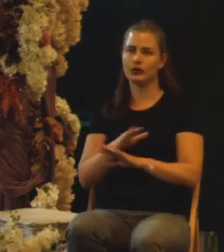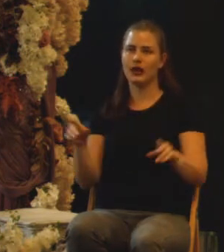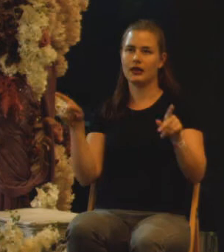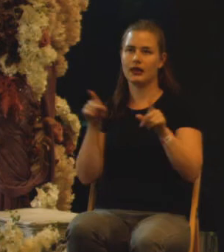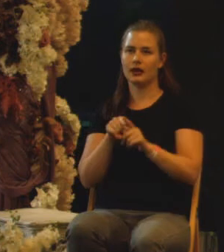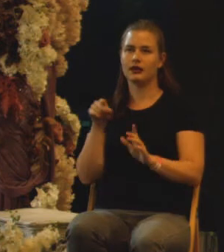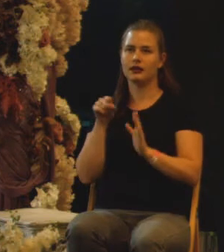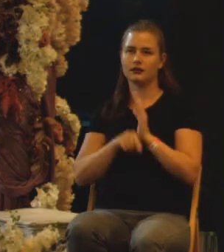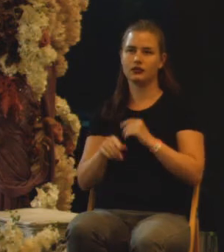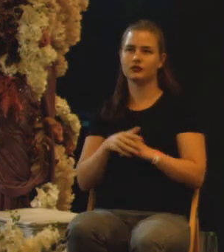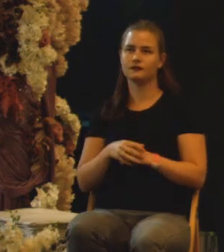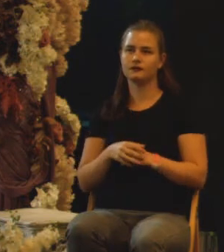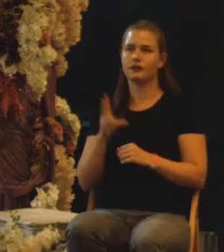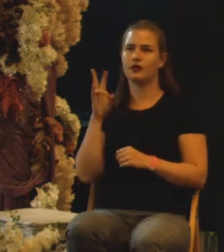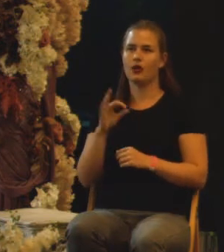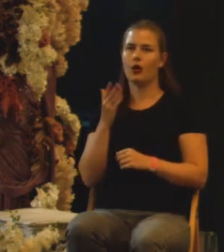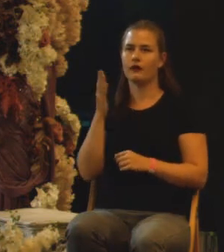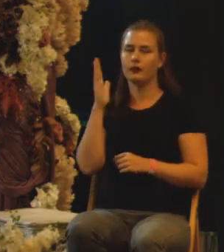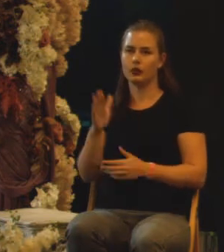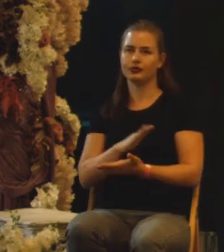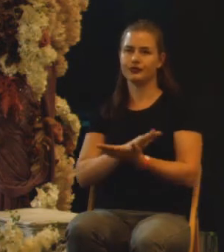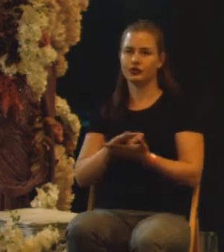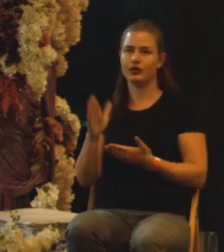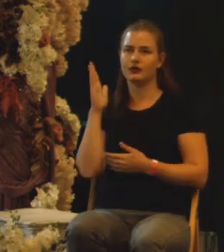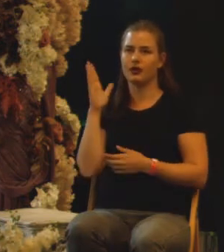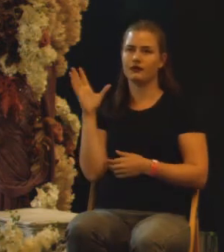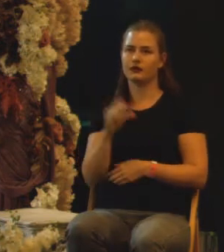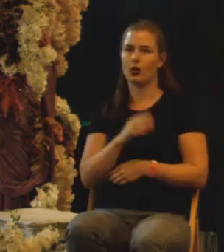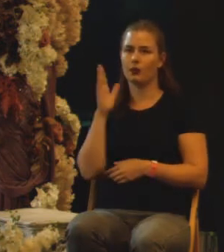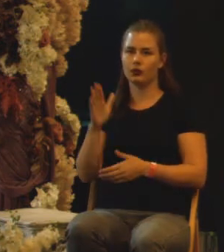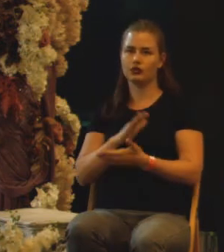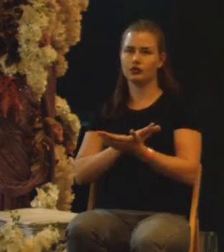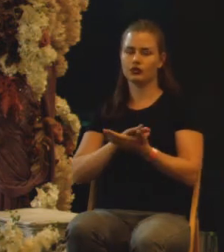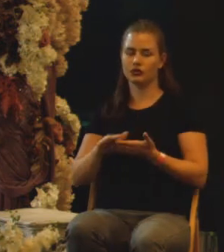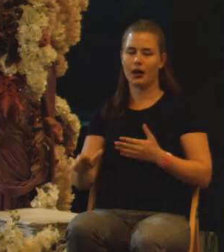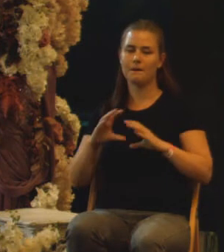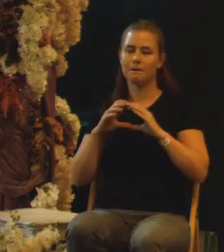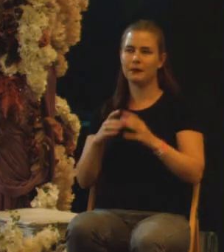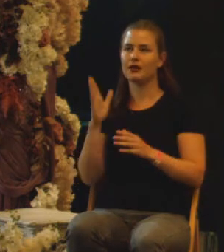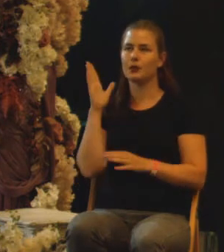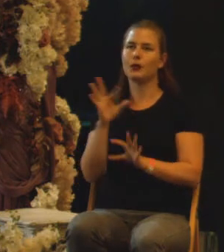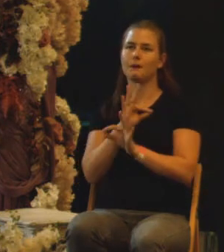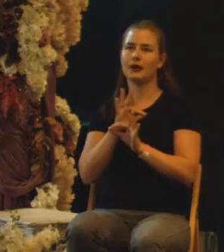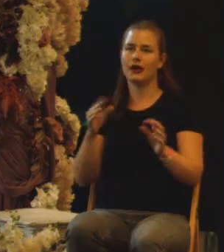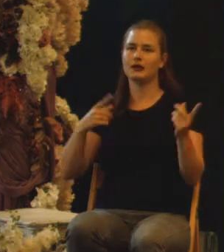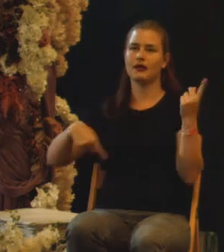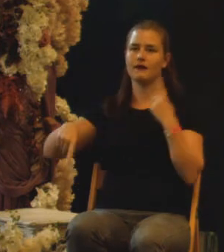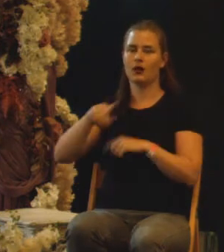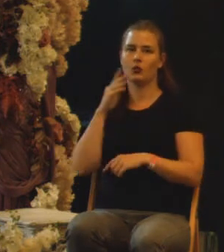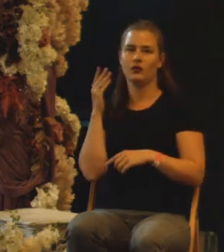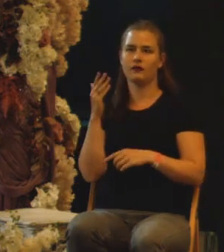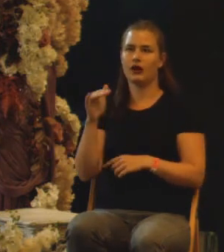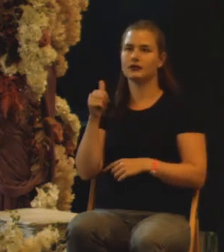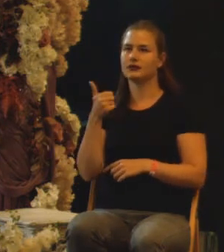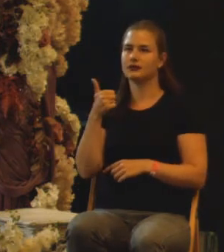такие, значит. Но вы будете чистые, все будет чистое. Мир будет прекрасный вокруг вас.